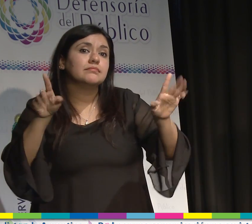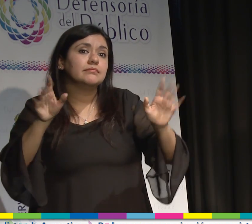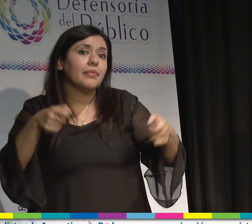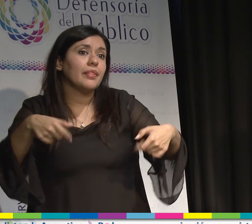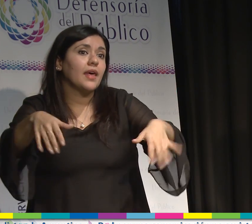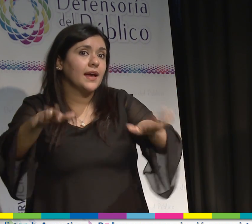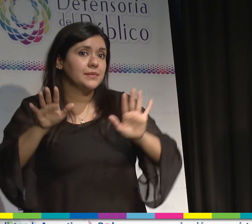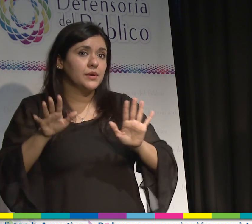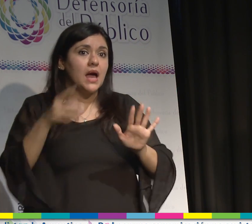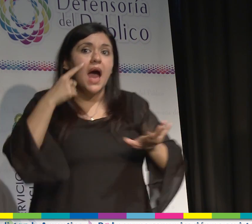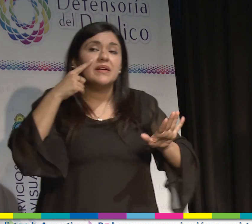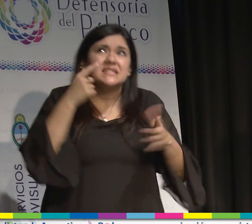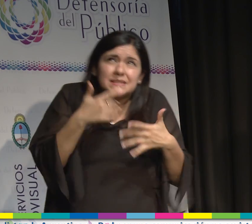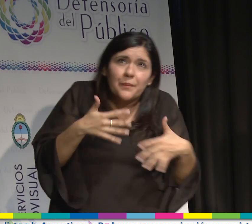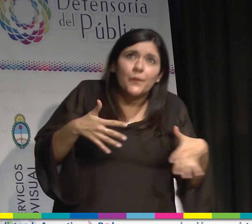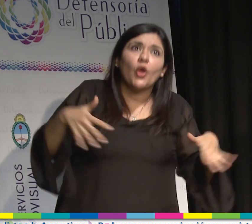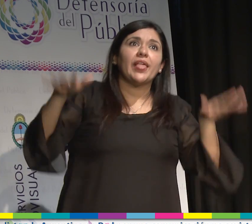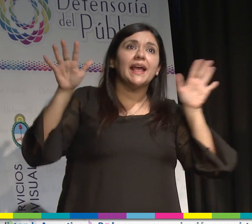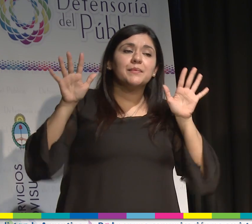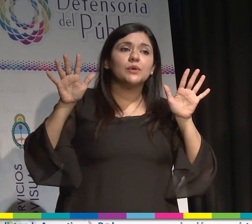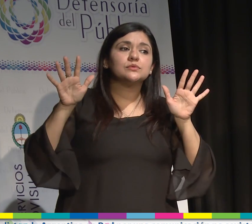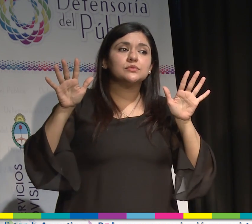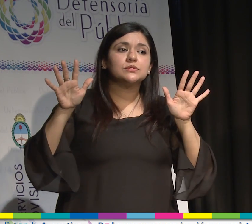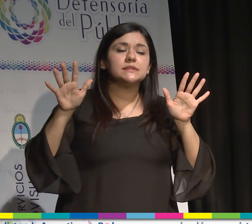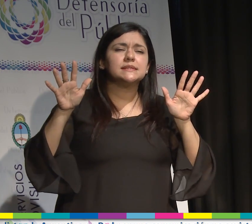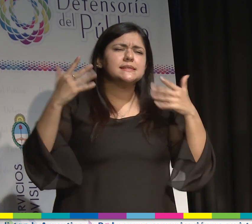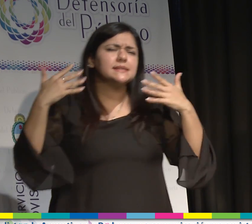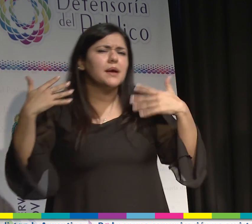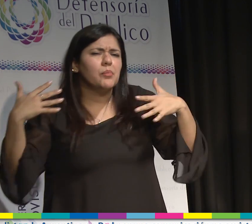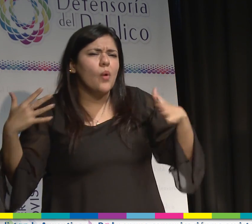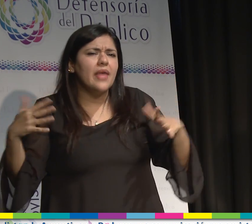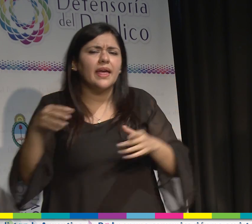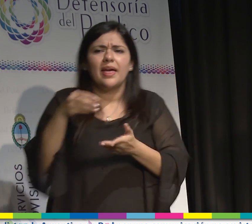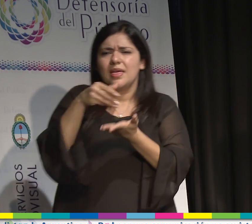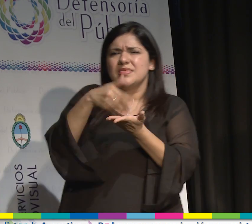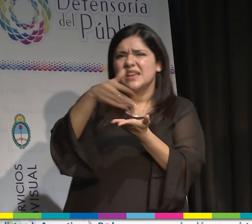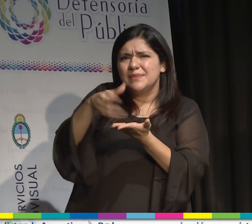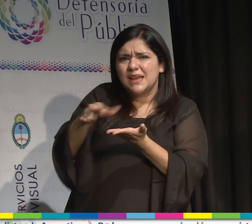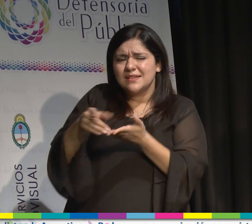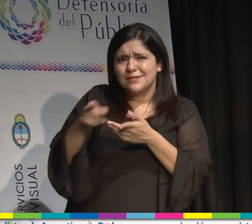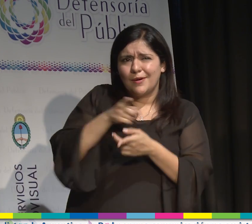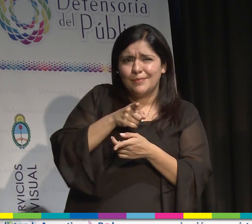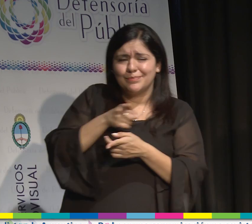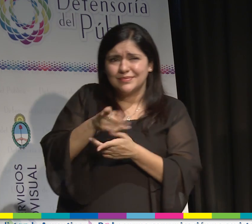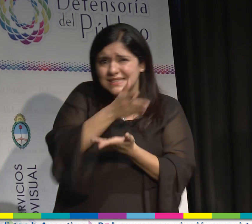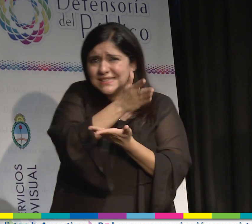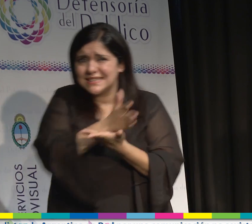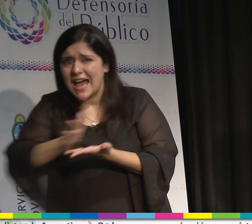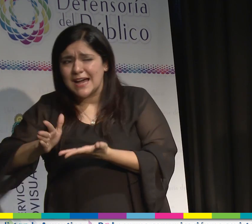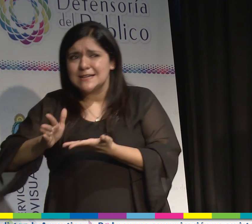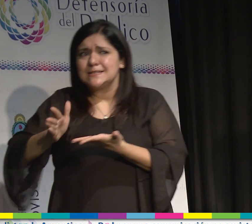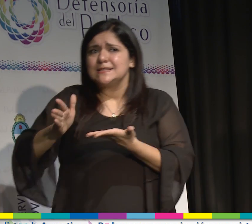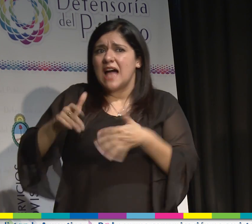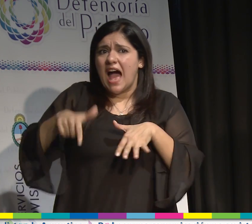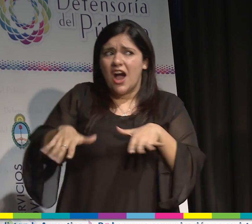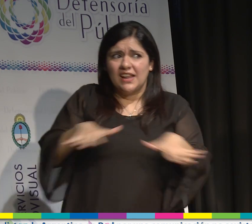podemos si es posible en realidad combatir la discriminación en un escenario de regresión